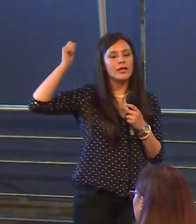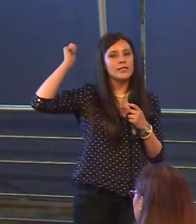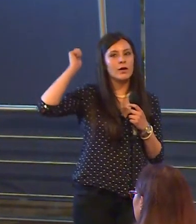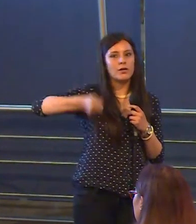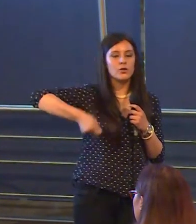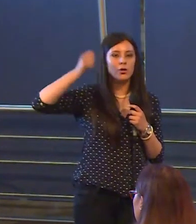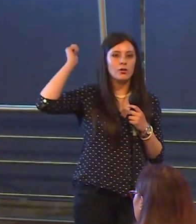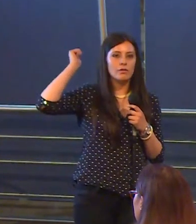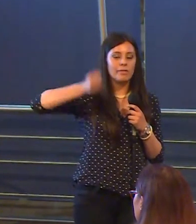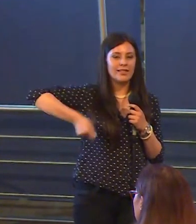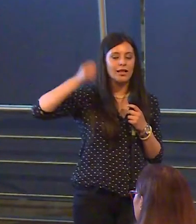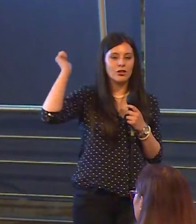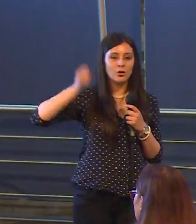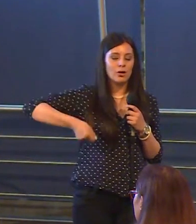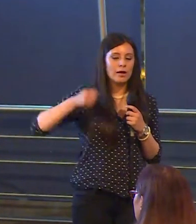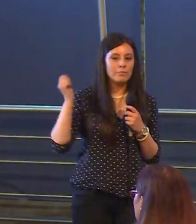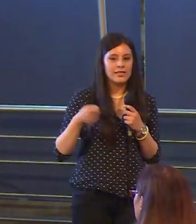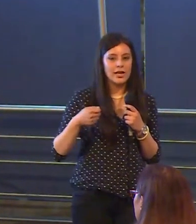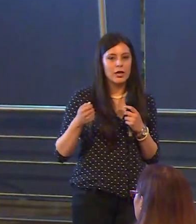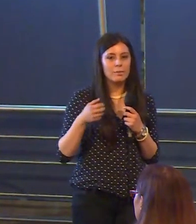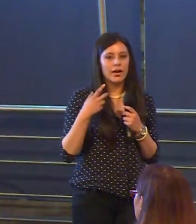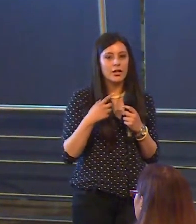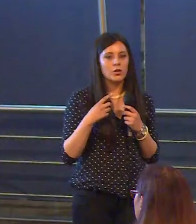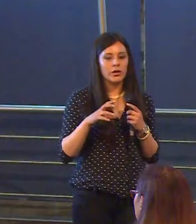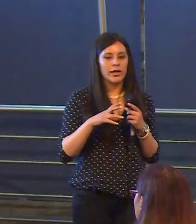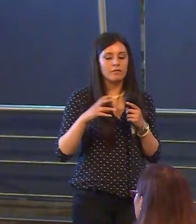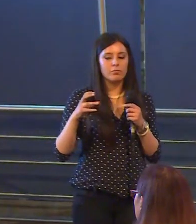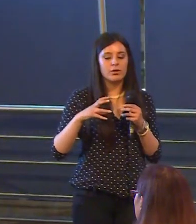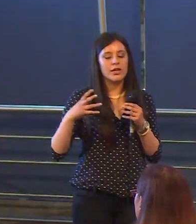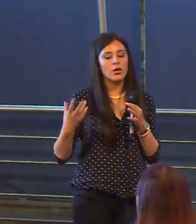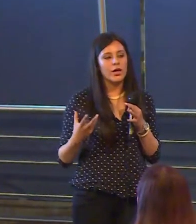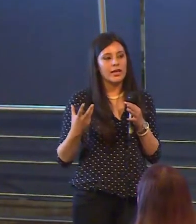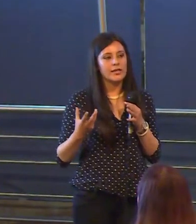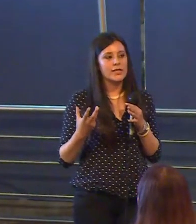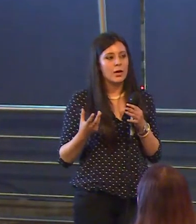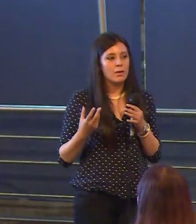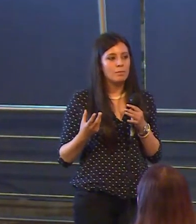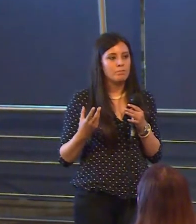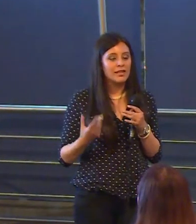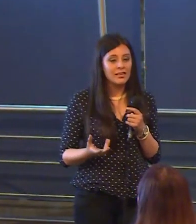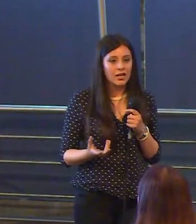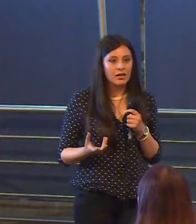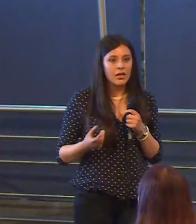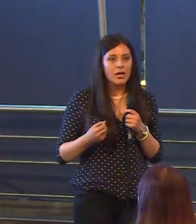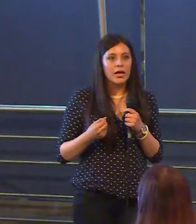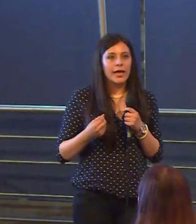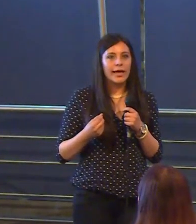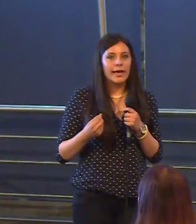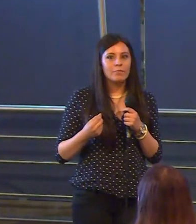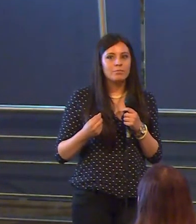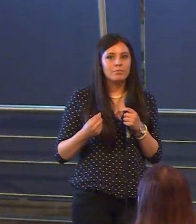lo utilizaba solo batiendo el pincel y pegándole pues a lo que deseaba pintar.